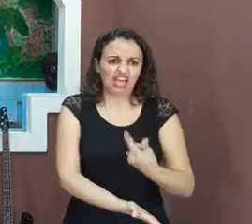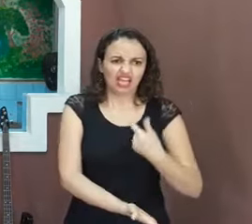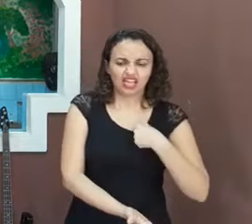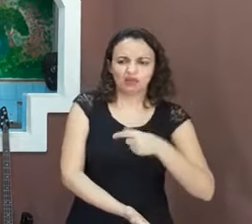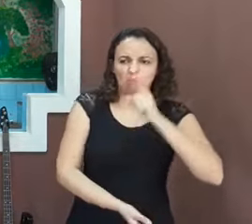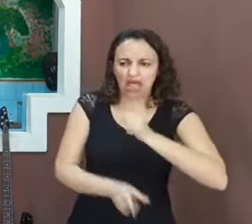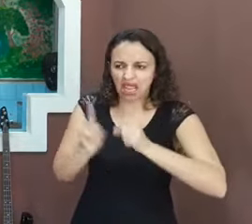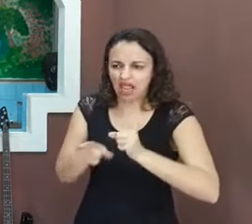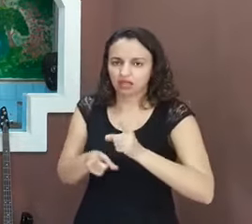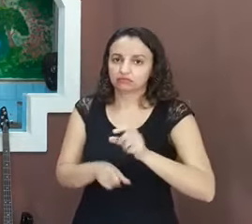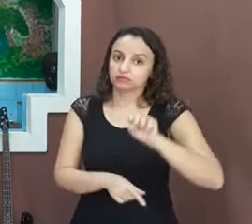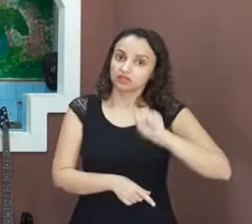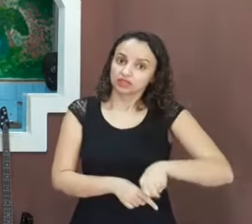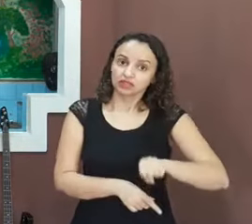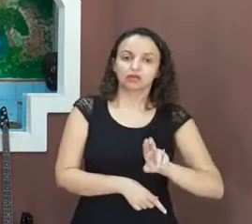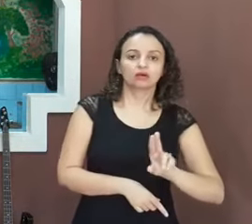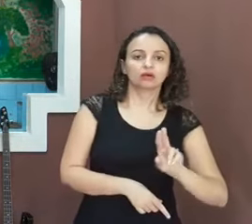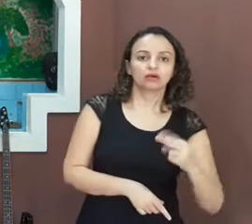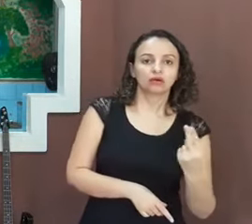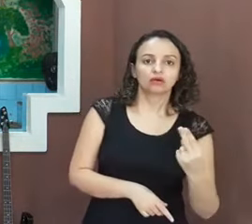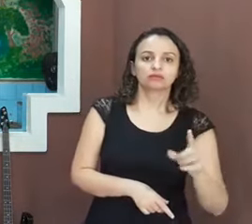cima, né?